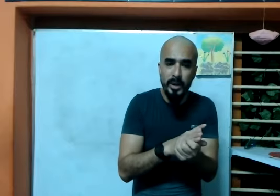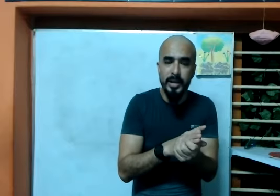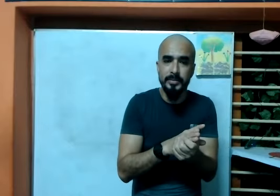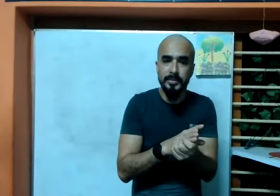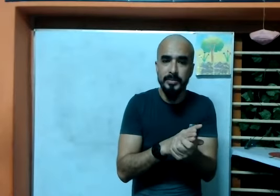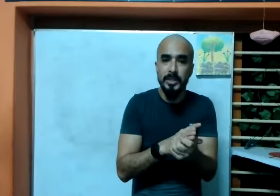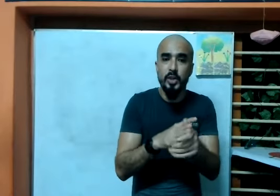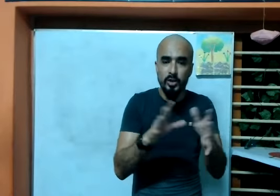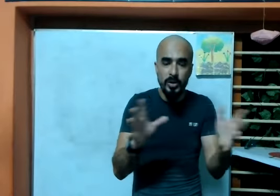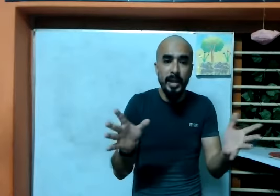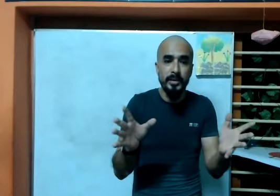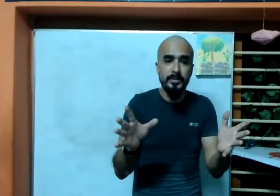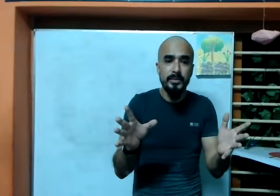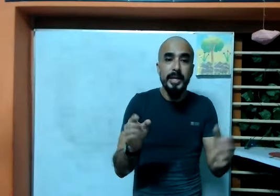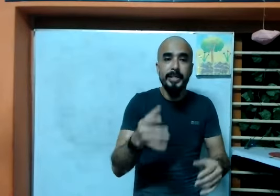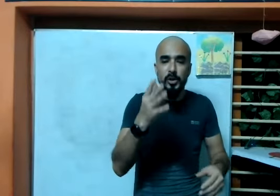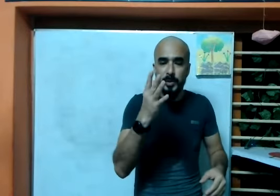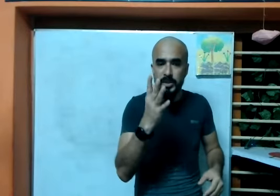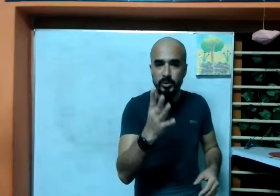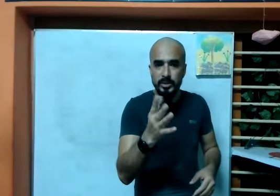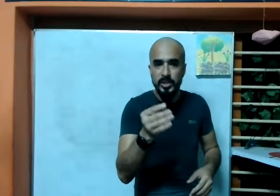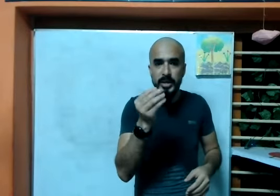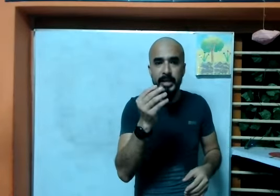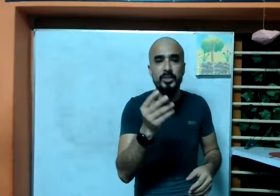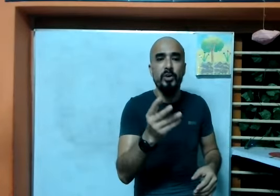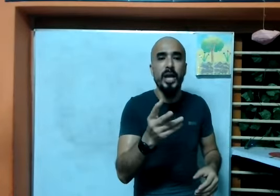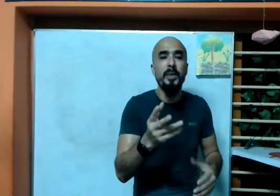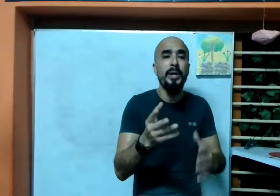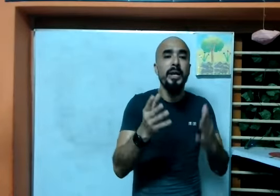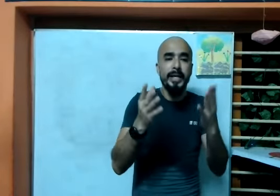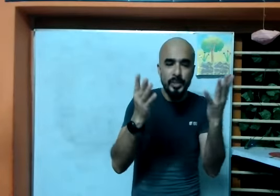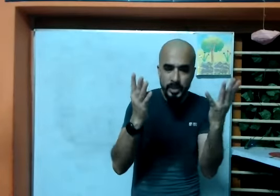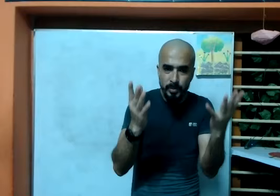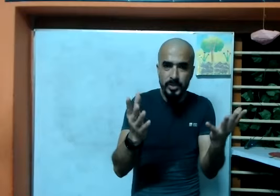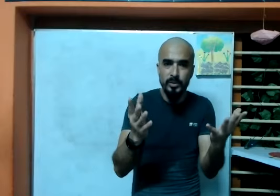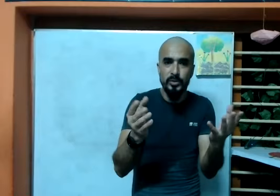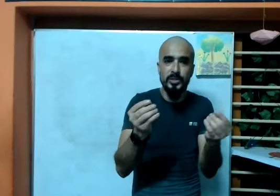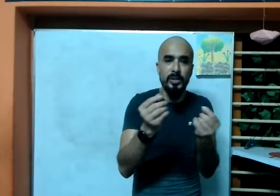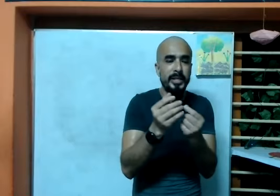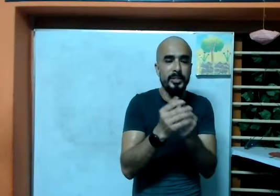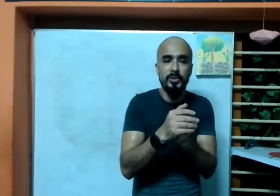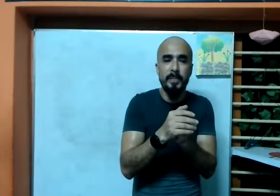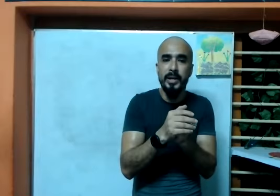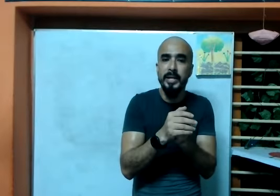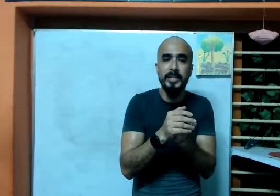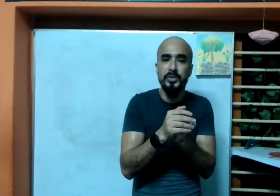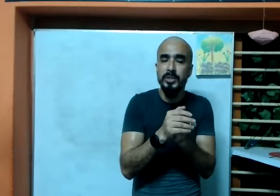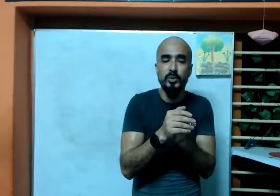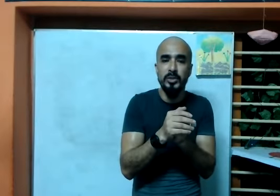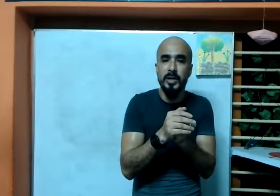বলে, যত্ন নেয়, কিছু প্রশ্নের উত্তর ছিল ইয়েস নো টাইপের, কিছু কিছু প্রশ্নের উত্তর ছিল ইয়েস নো টাইপের না, ইয়েস নো দিয়ে উত্তর দেওয়া